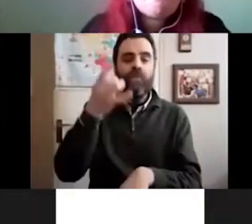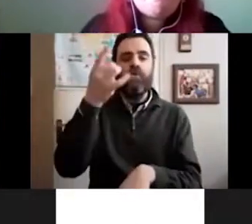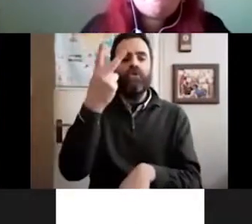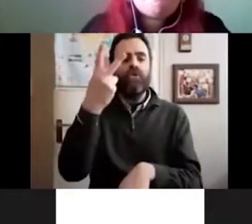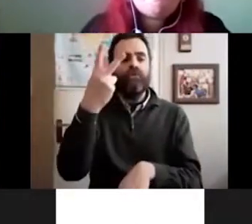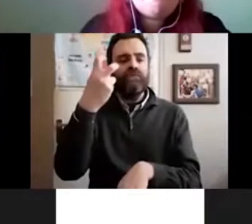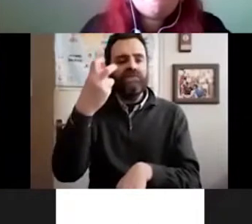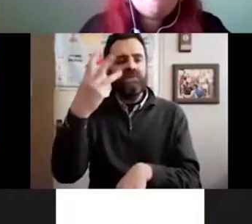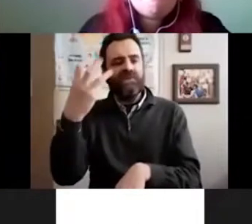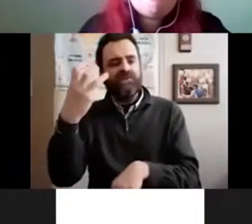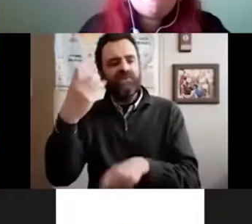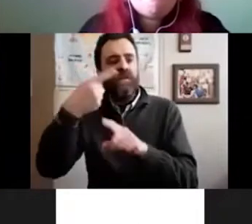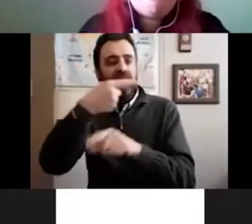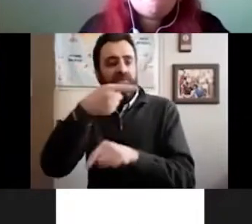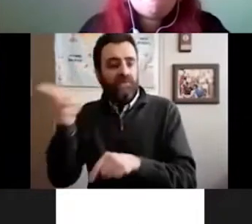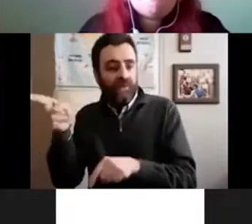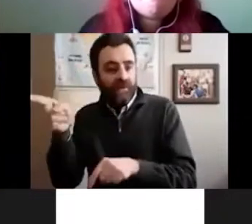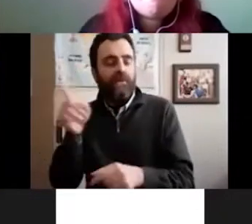el horario,